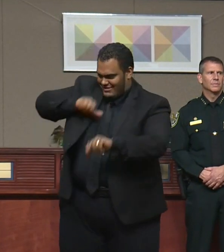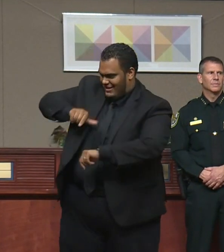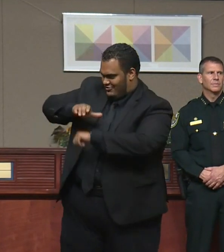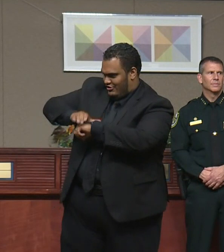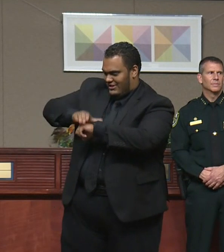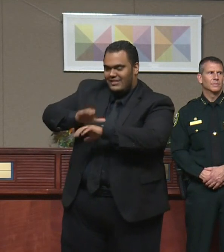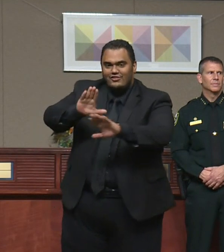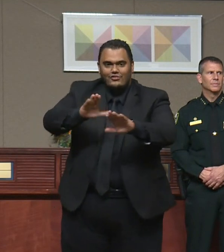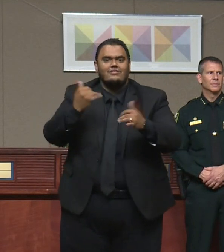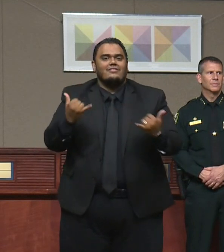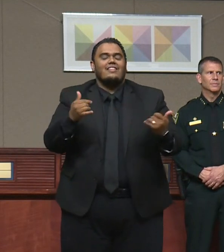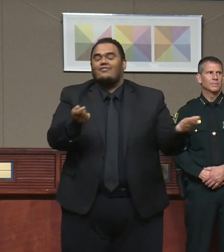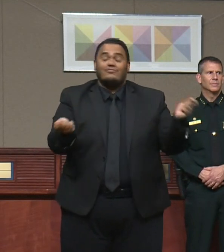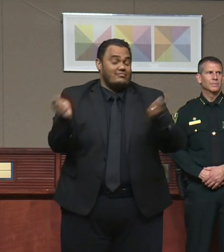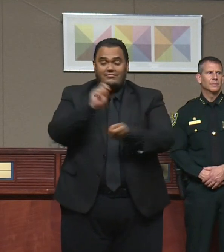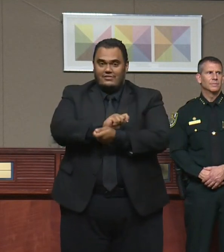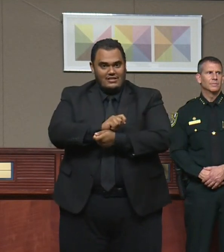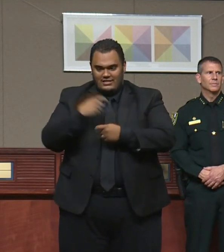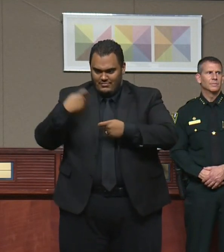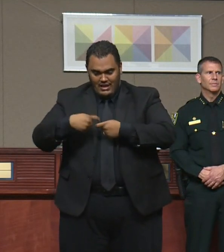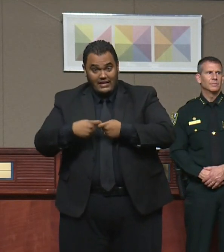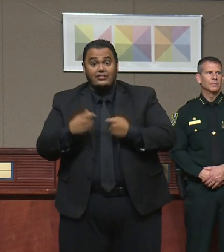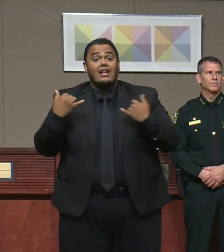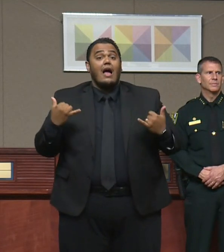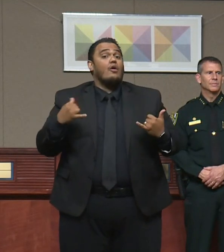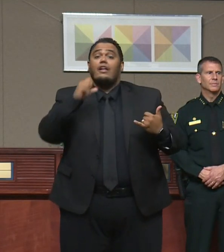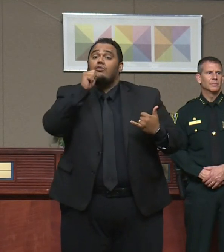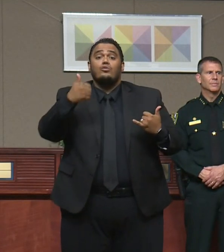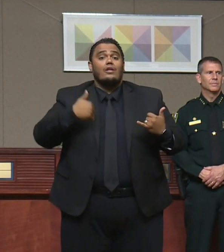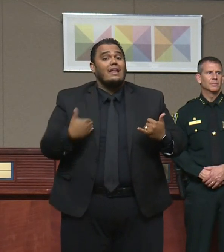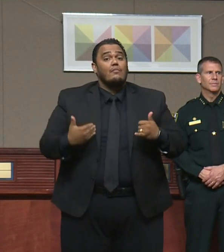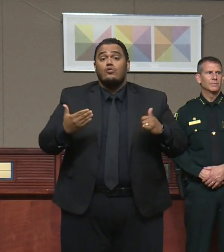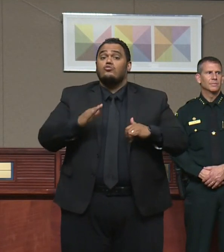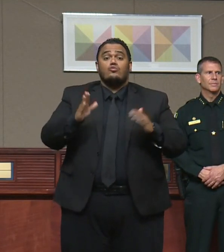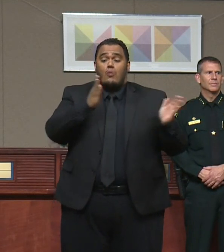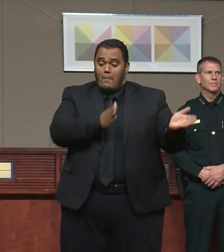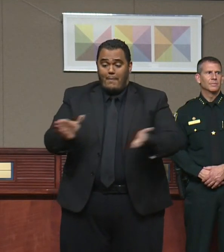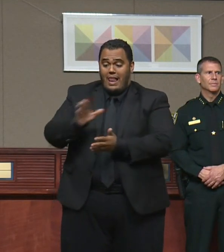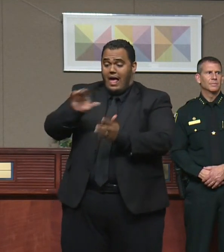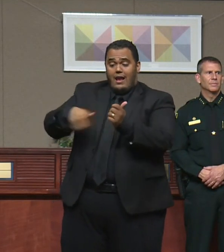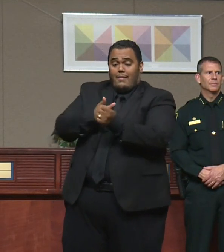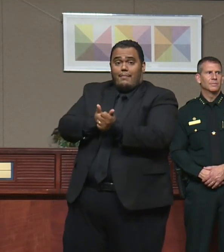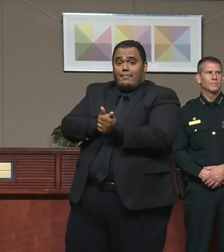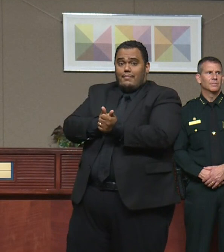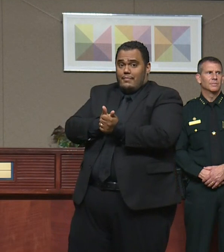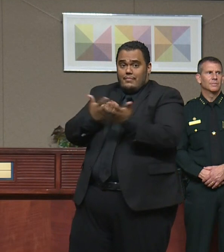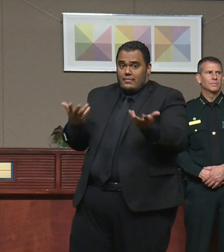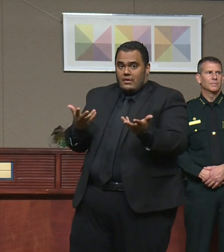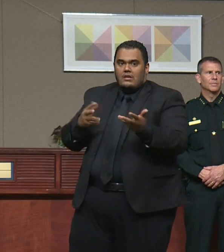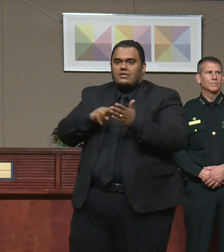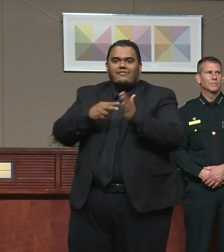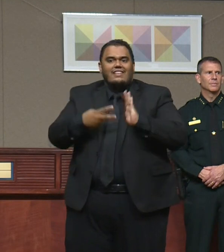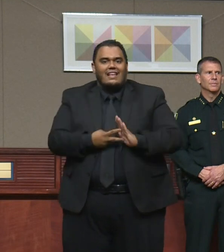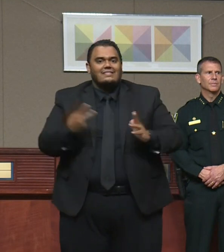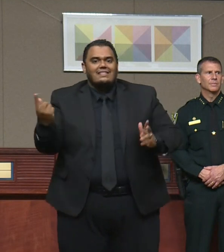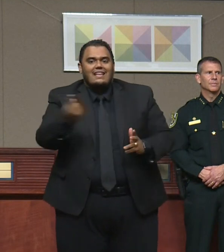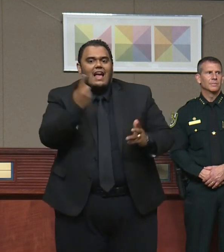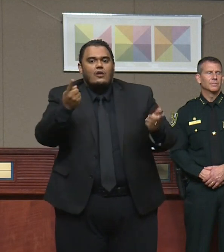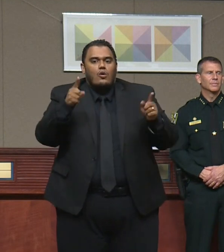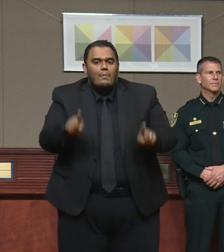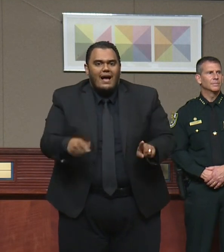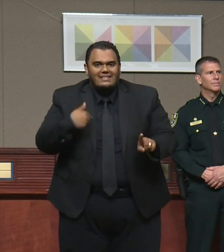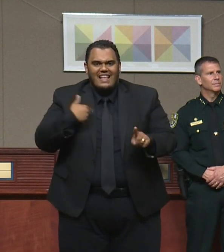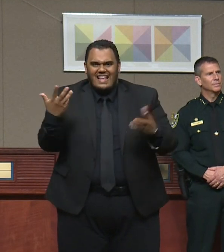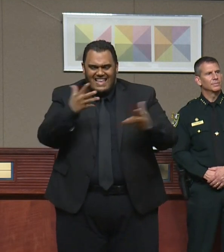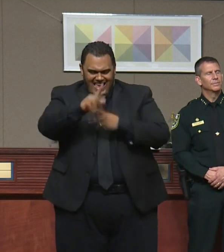Tendríamos que ver, no hay un plan B, tendríamos que ver qué es lo que está sucediendo, cuál es el tipo de transmisión que está pasando.